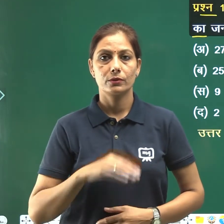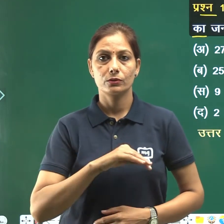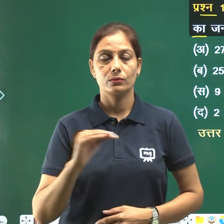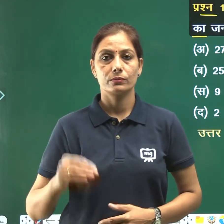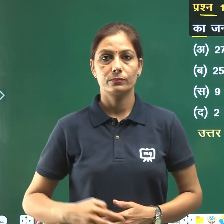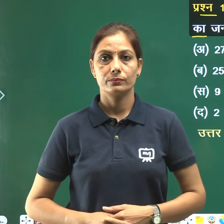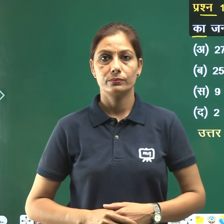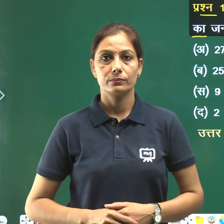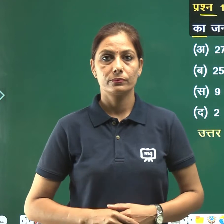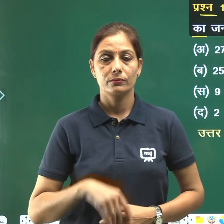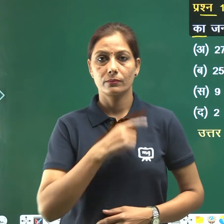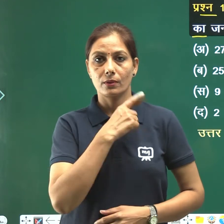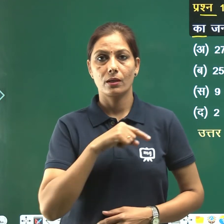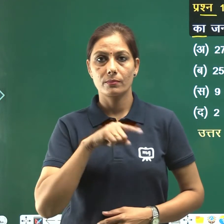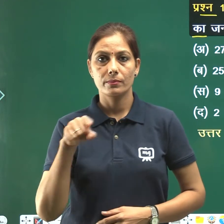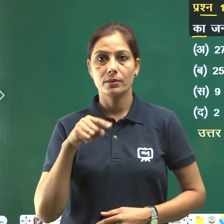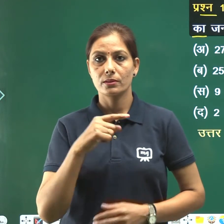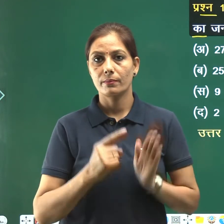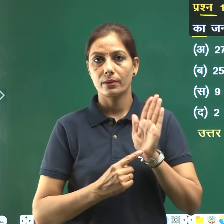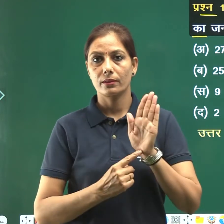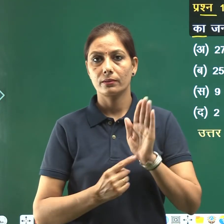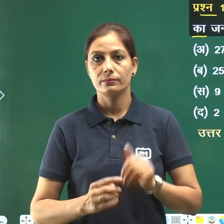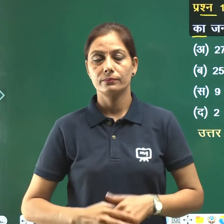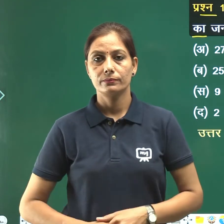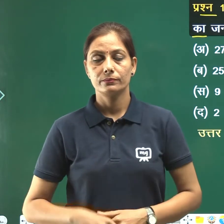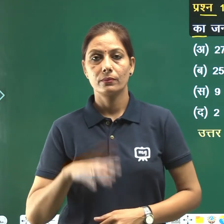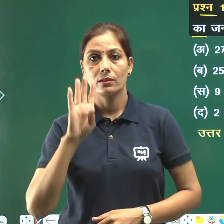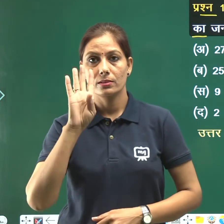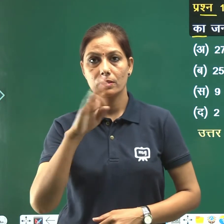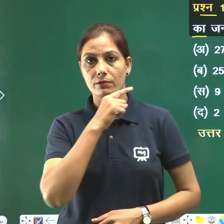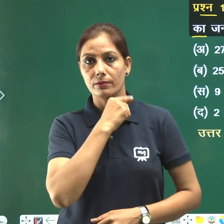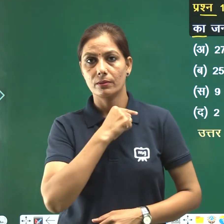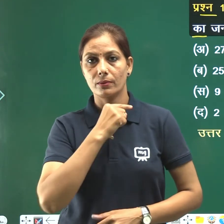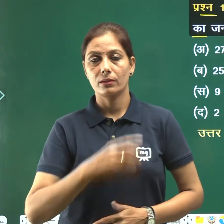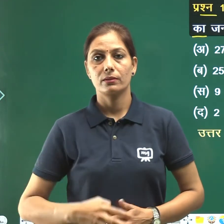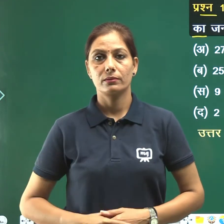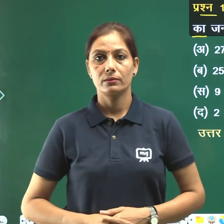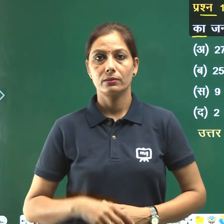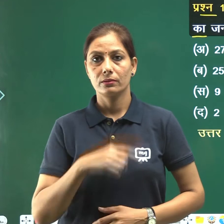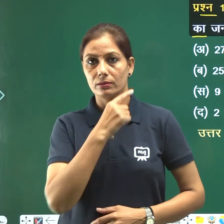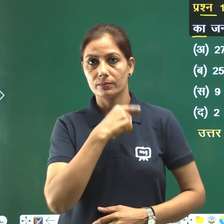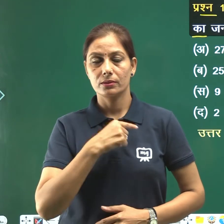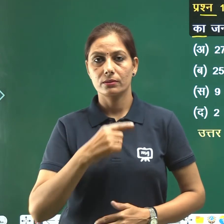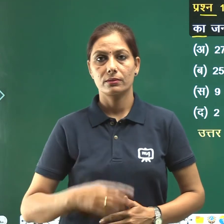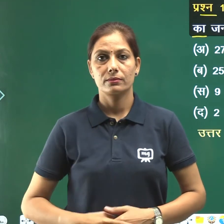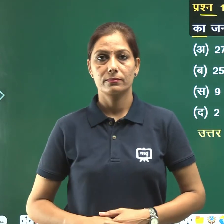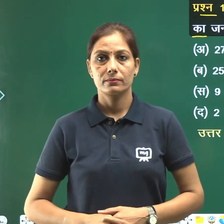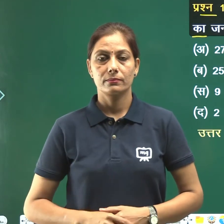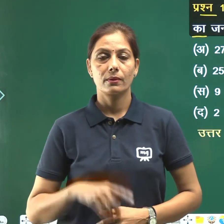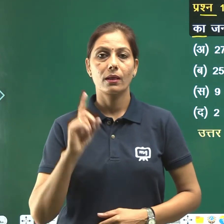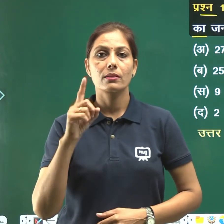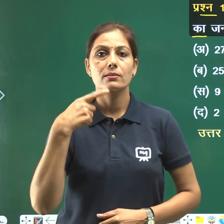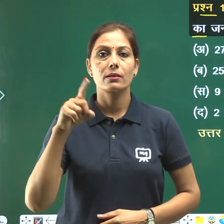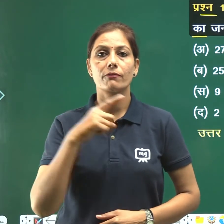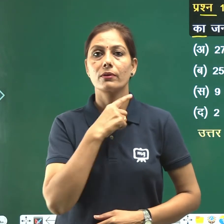बच्चों, यहाँ आपके सामने 4 विकल्प है, जिनमें से एक